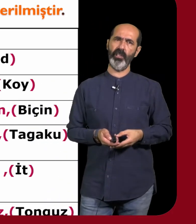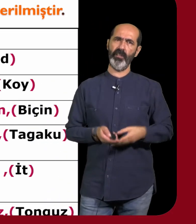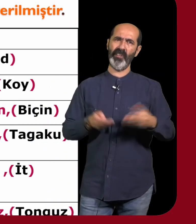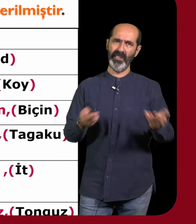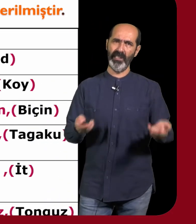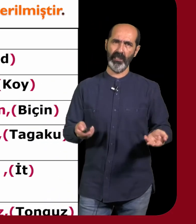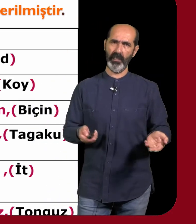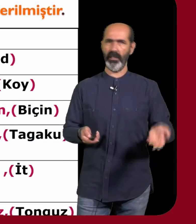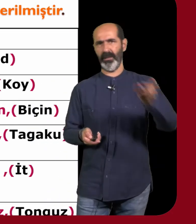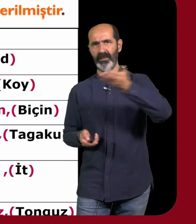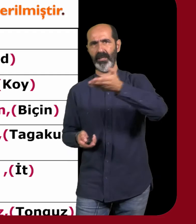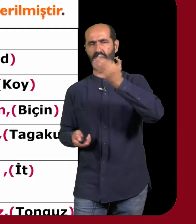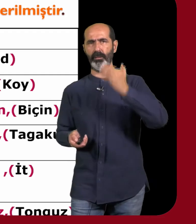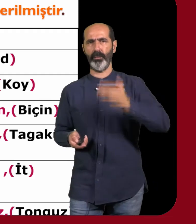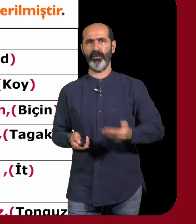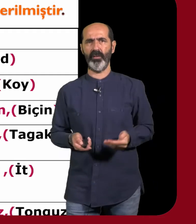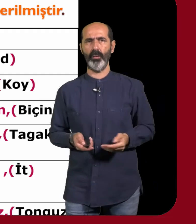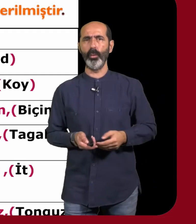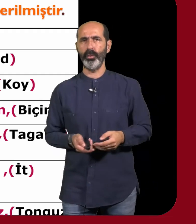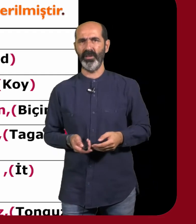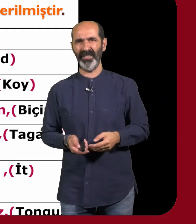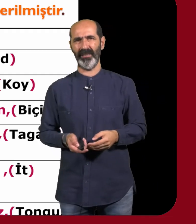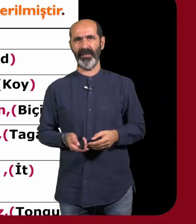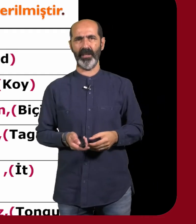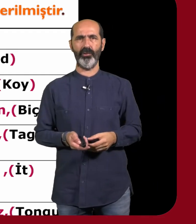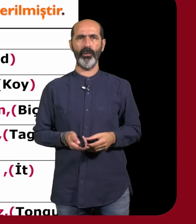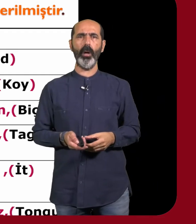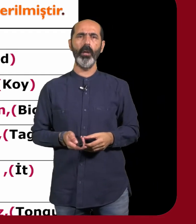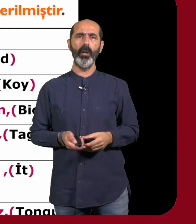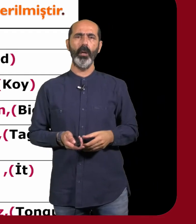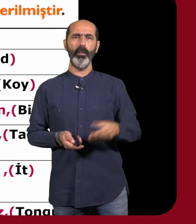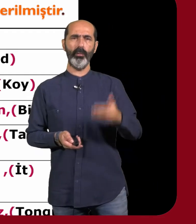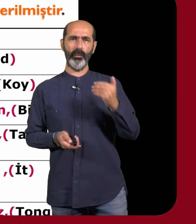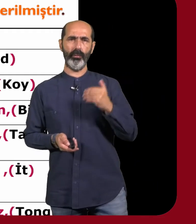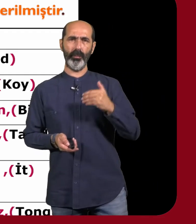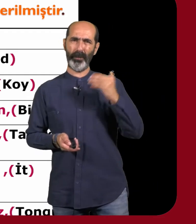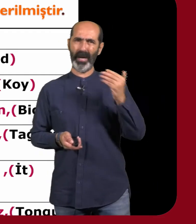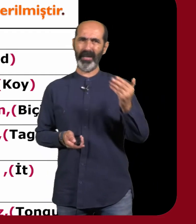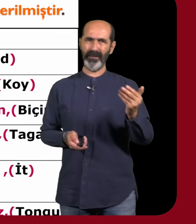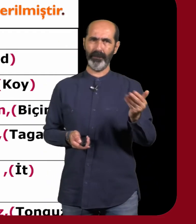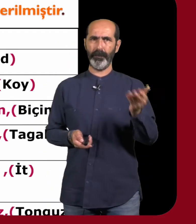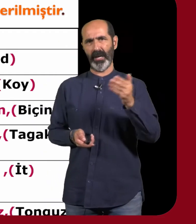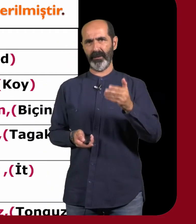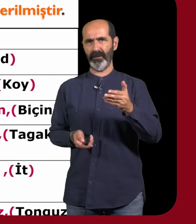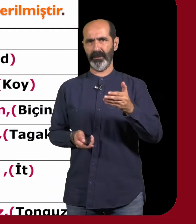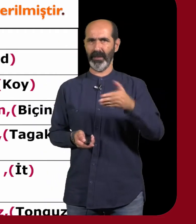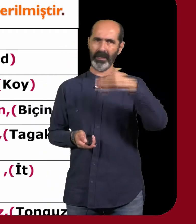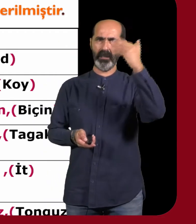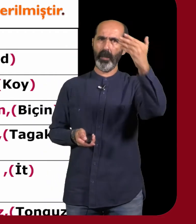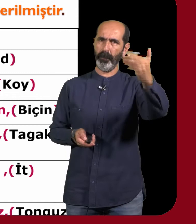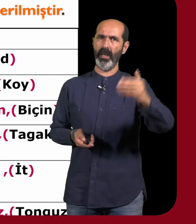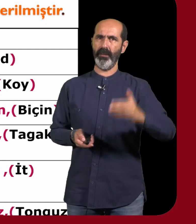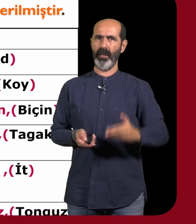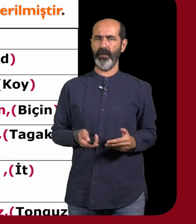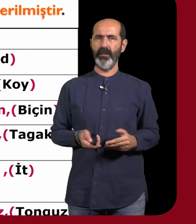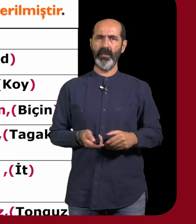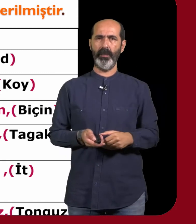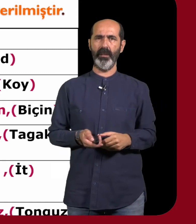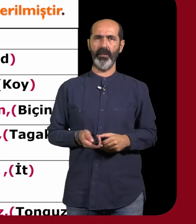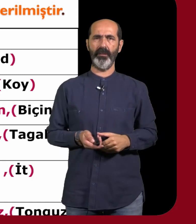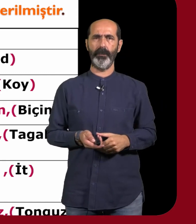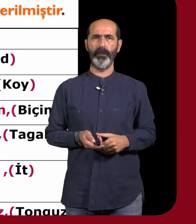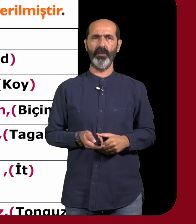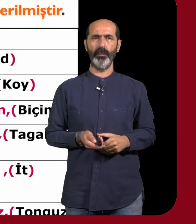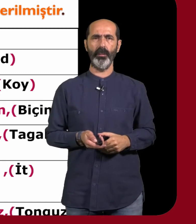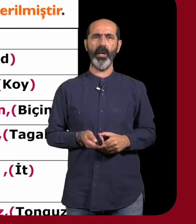iki yıl sığır yıllık eski Türkçesi ud yılı diye geçiyor üçüncüsü paspas ya da Kaplan da